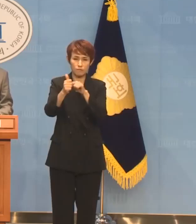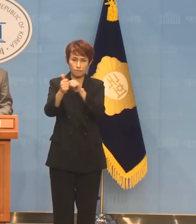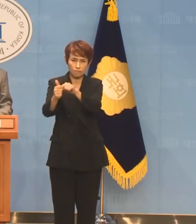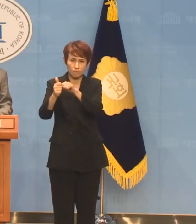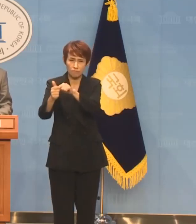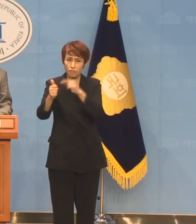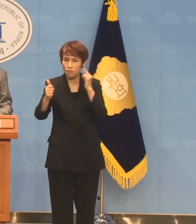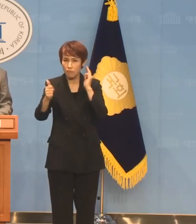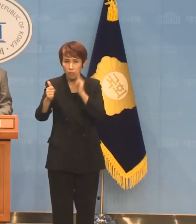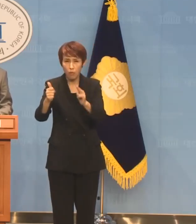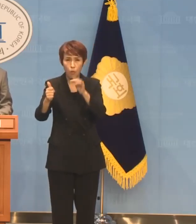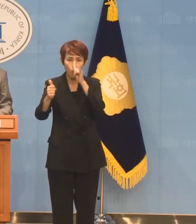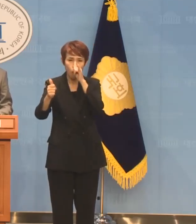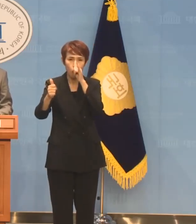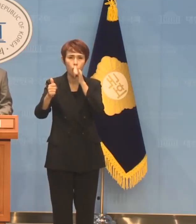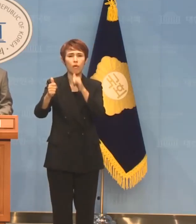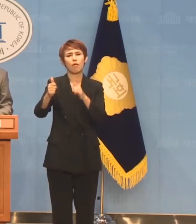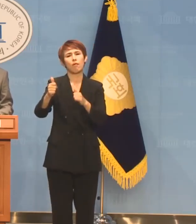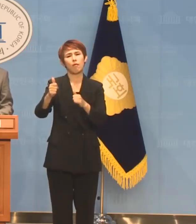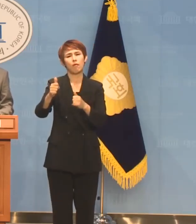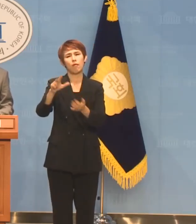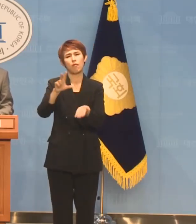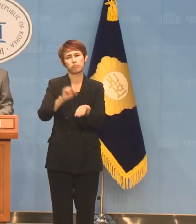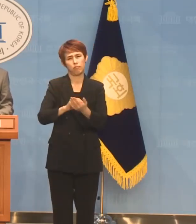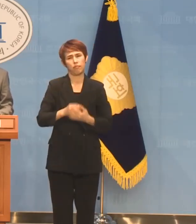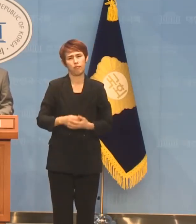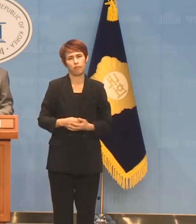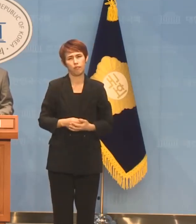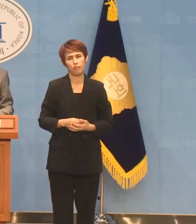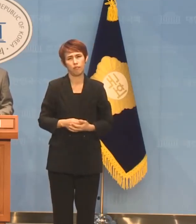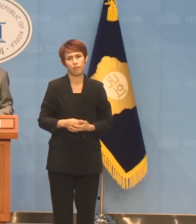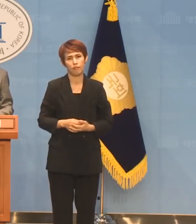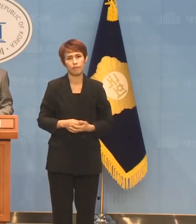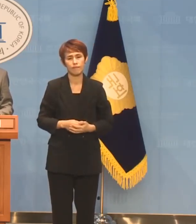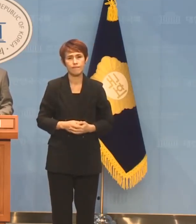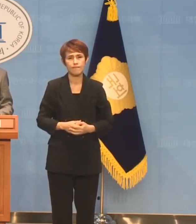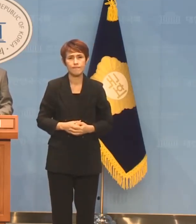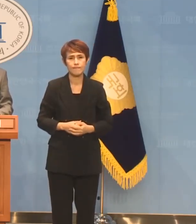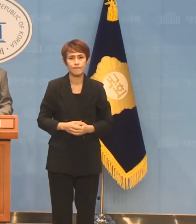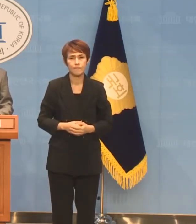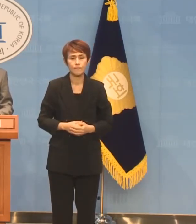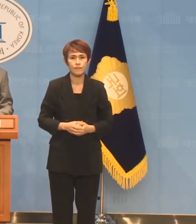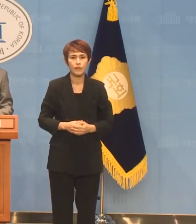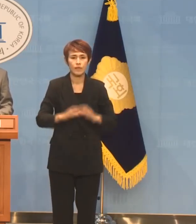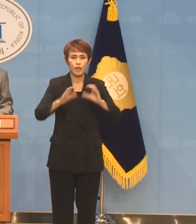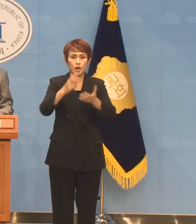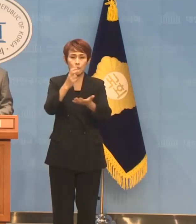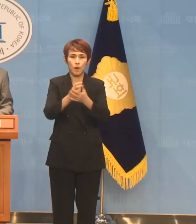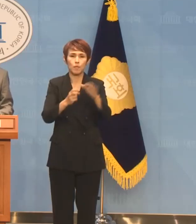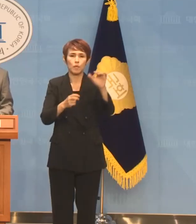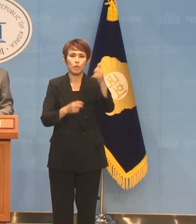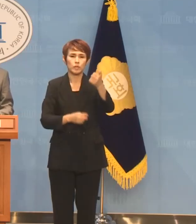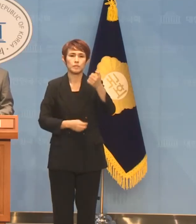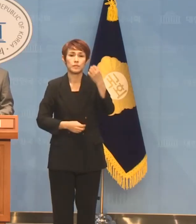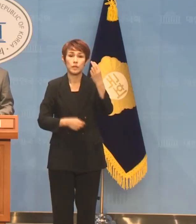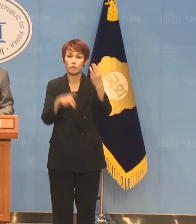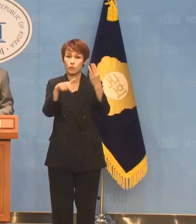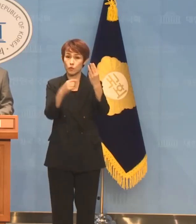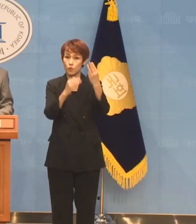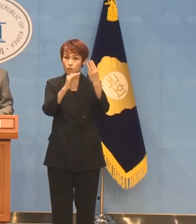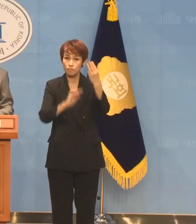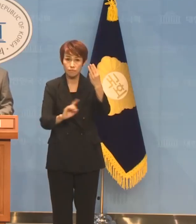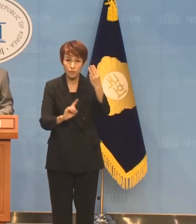압박과 정치적 공세를 지속하는 것은 모순적입니다. 헌법 제53조에